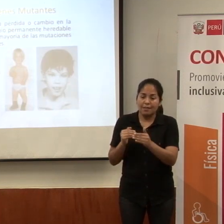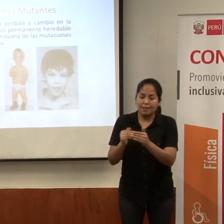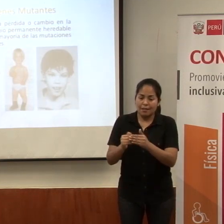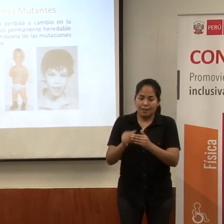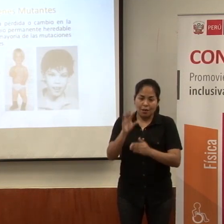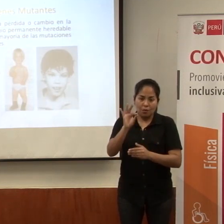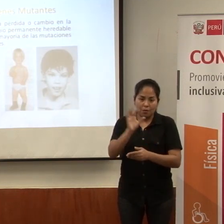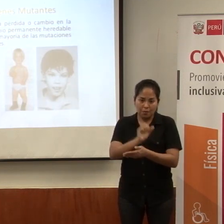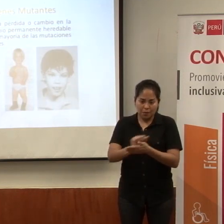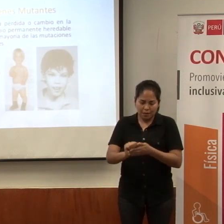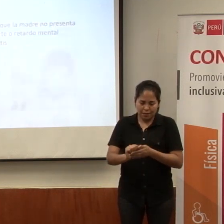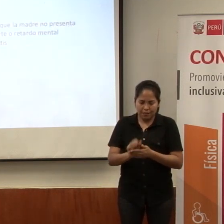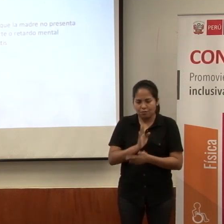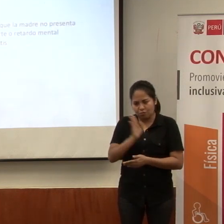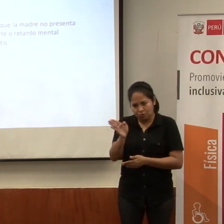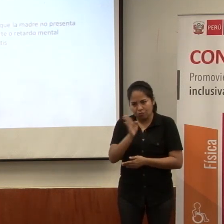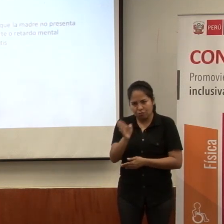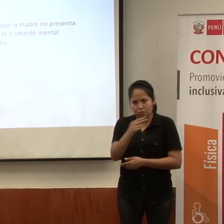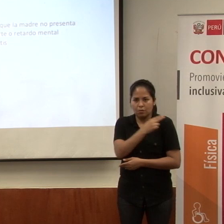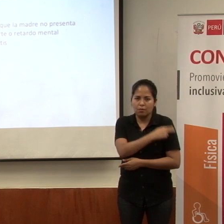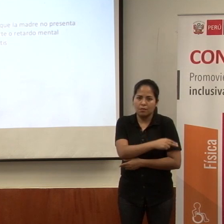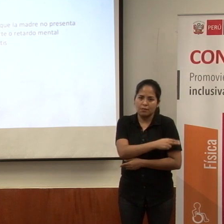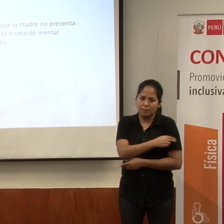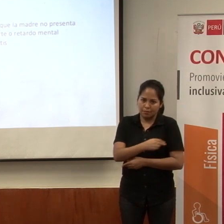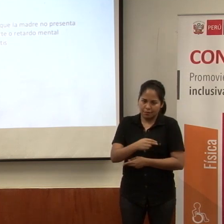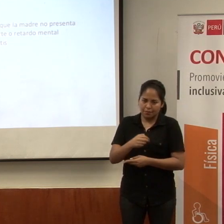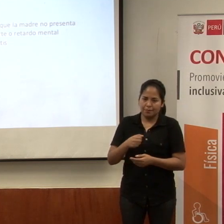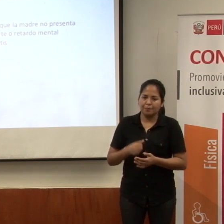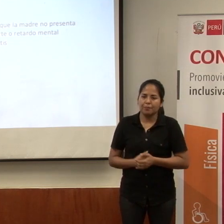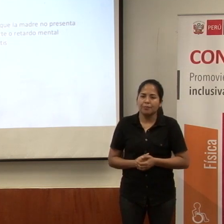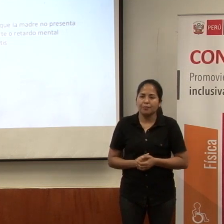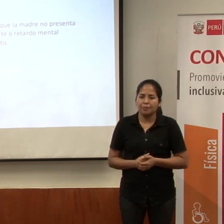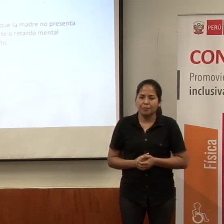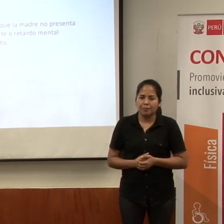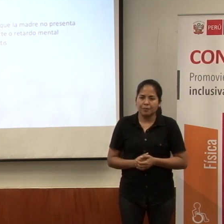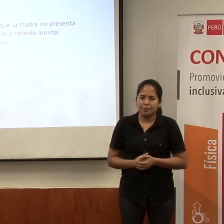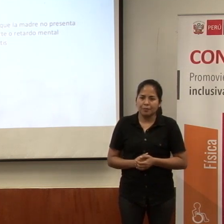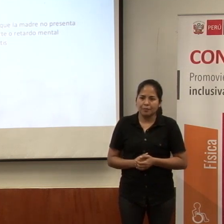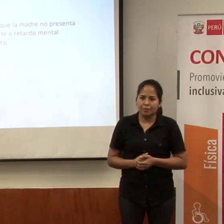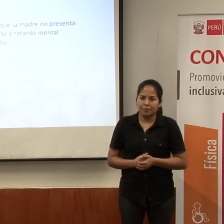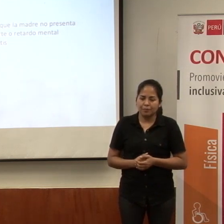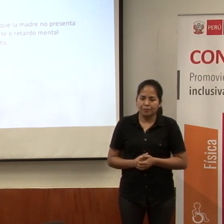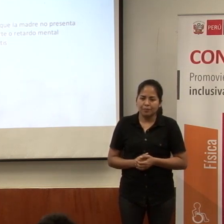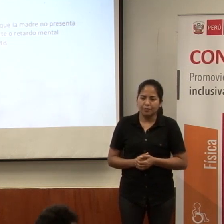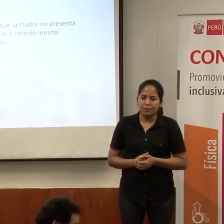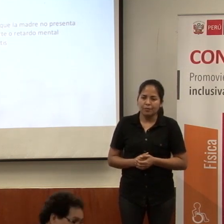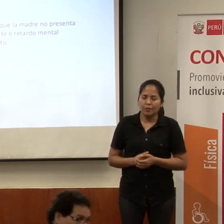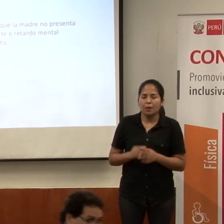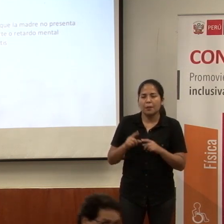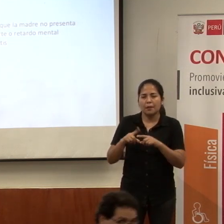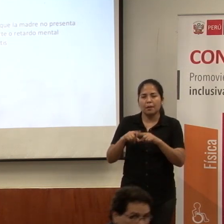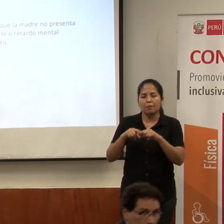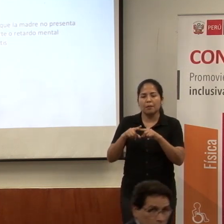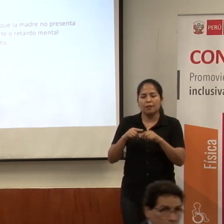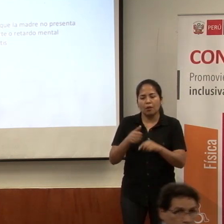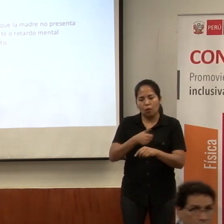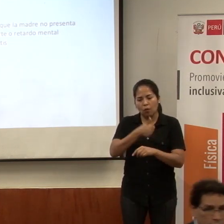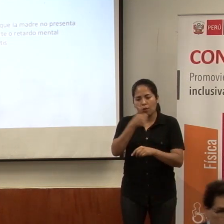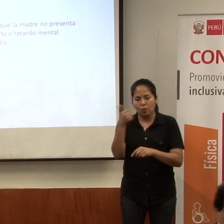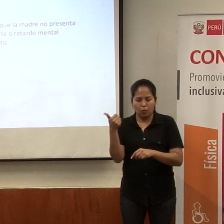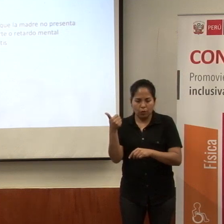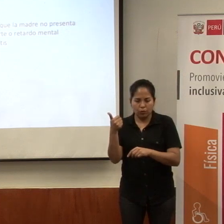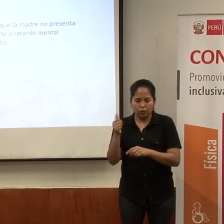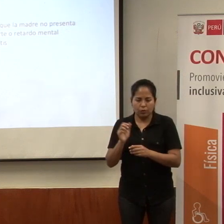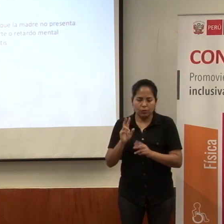cuidando, ¿no? Entonces hay factores genéticos, factores ambientales, yo quiero referirme a algunos de ellos.